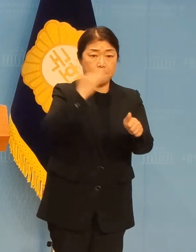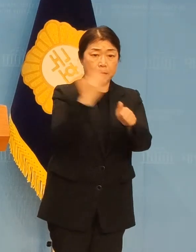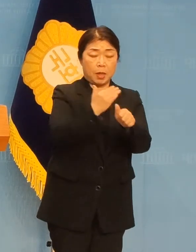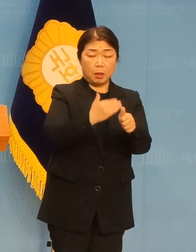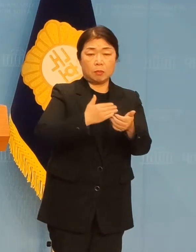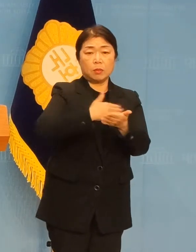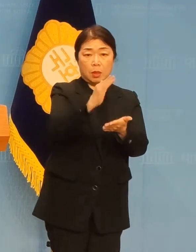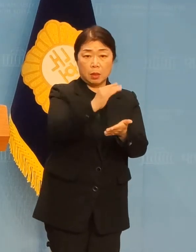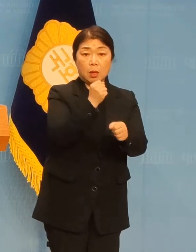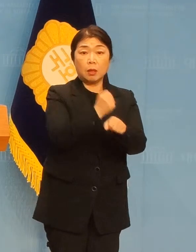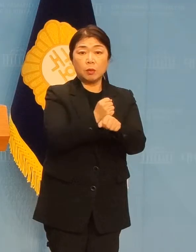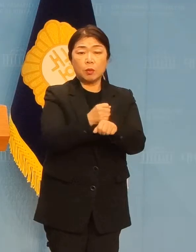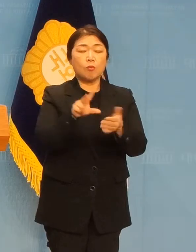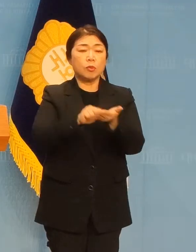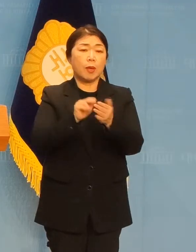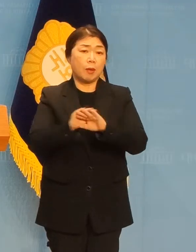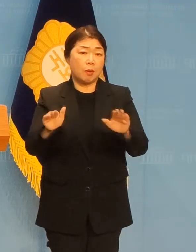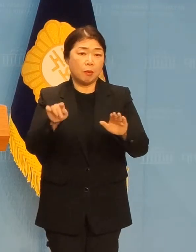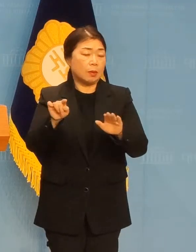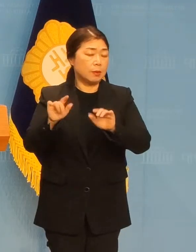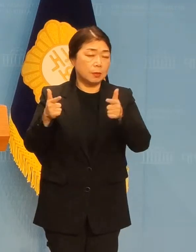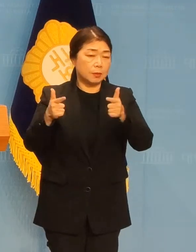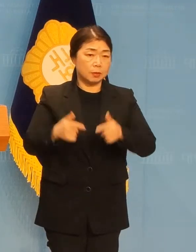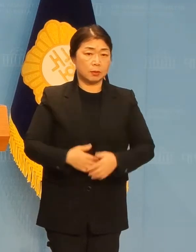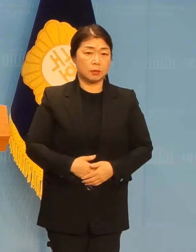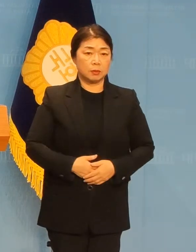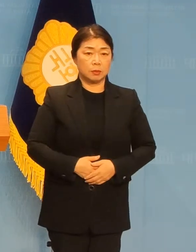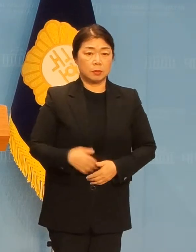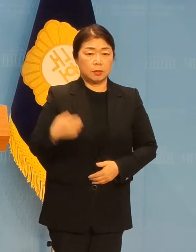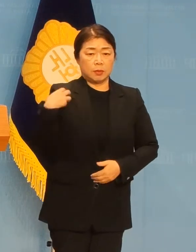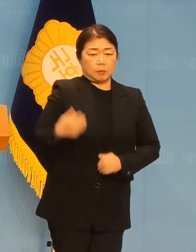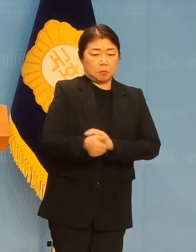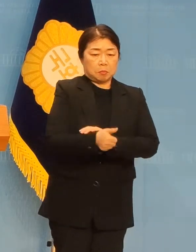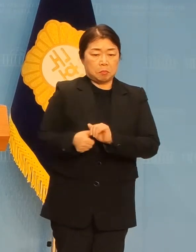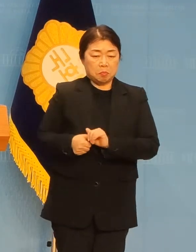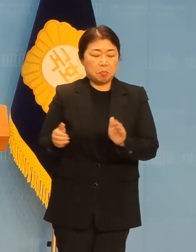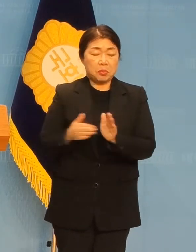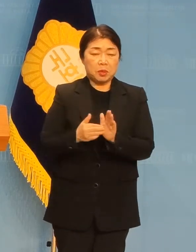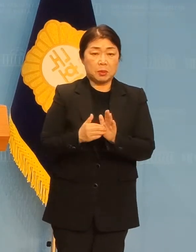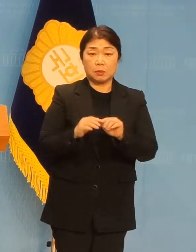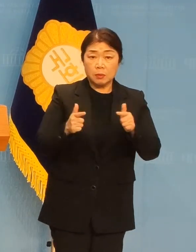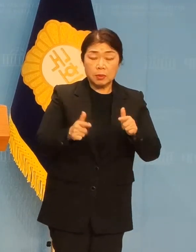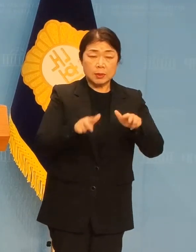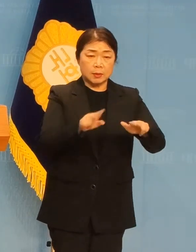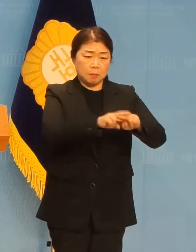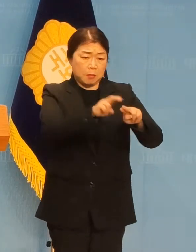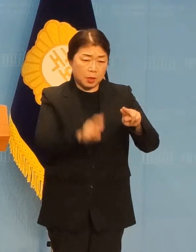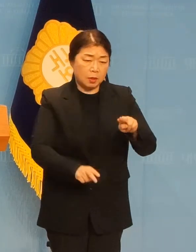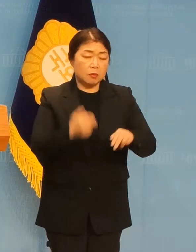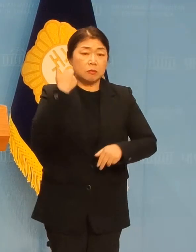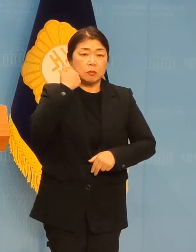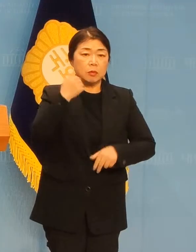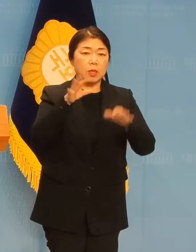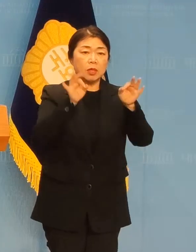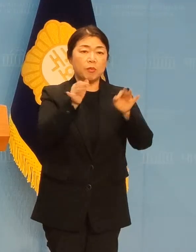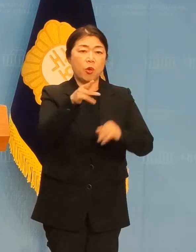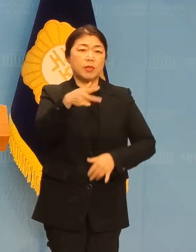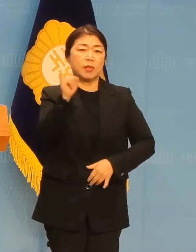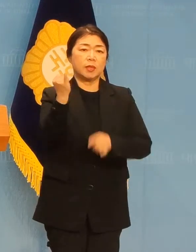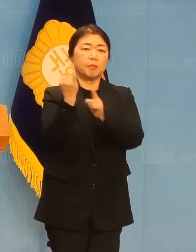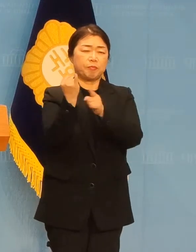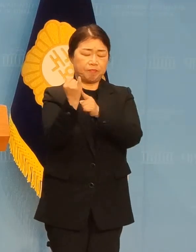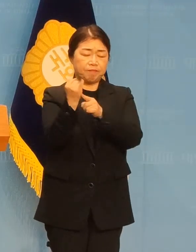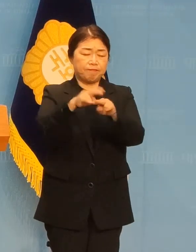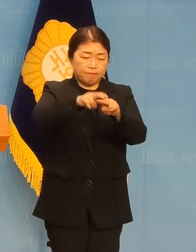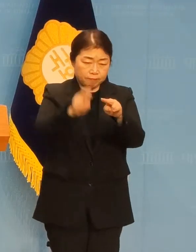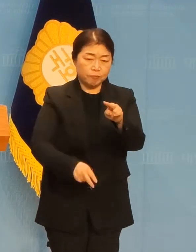꼬리 자르기이자 책임 회피입니다. 당장 물러나야 할 사람은 김현지 실장입니다. 인사청탁